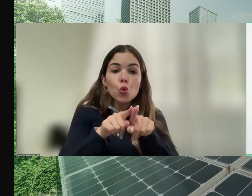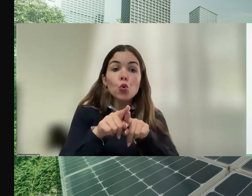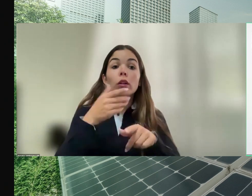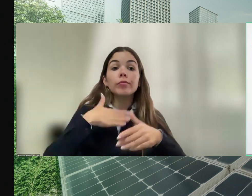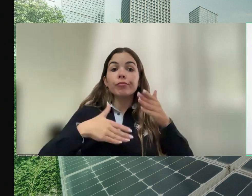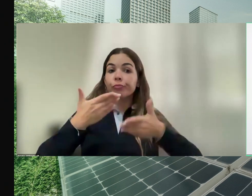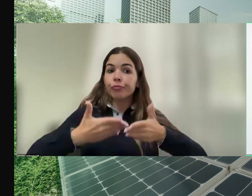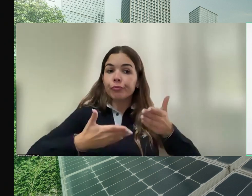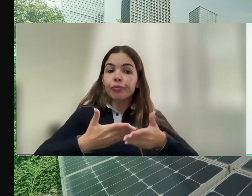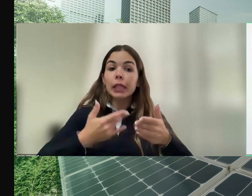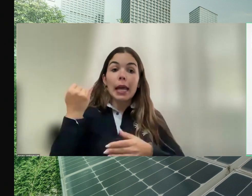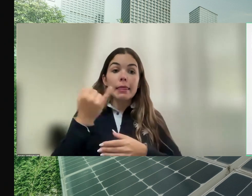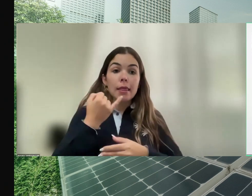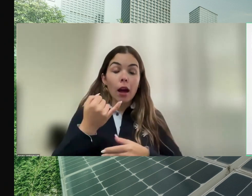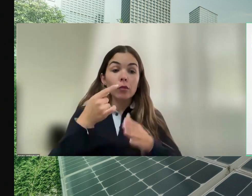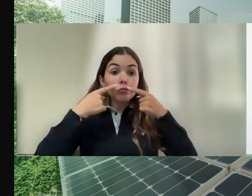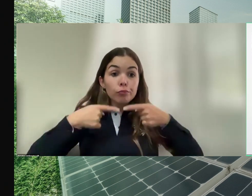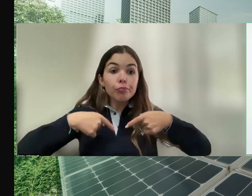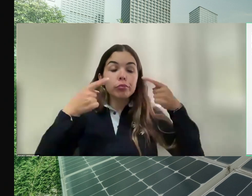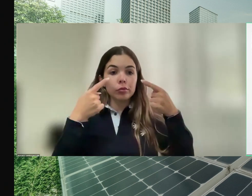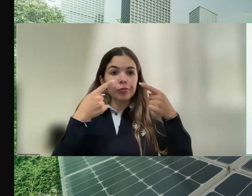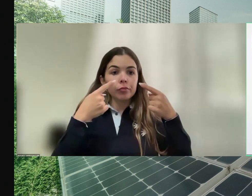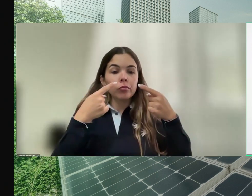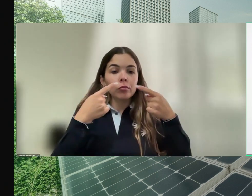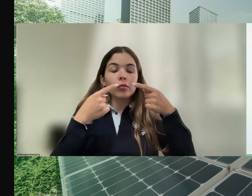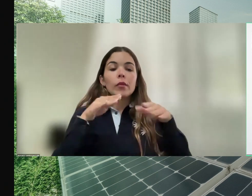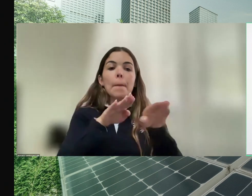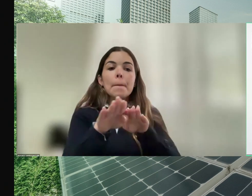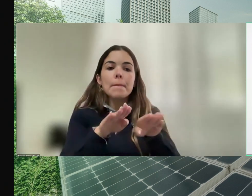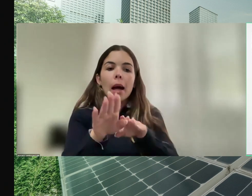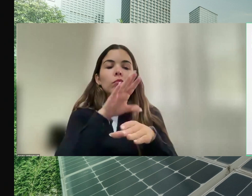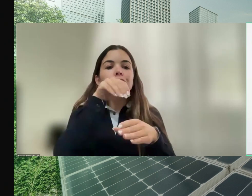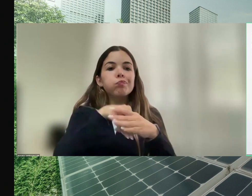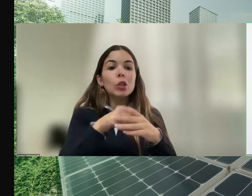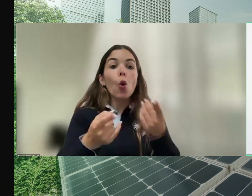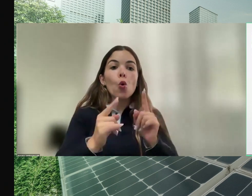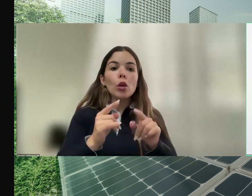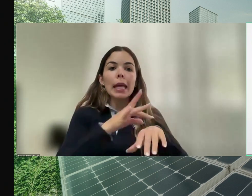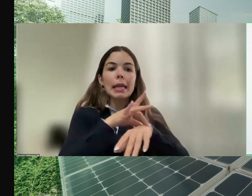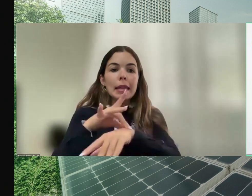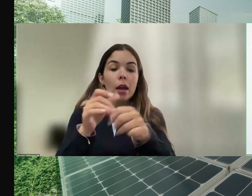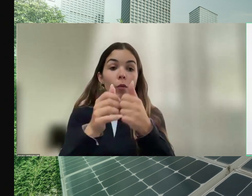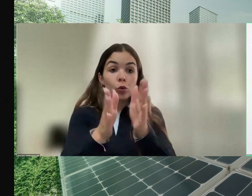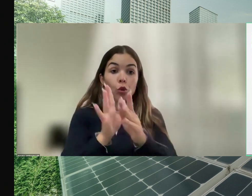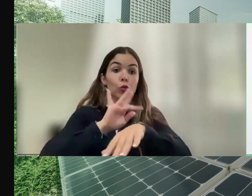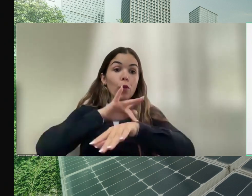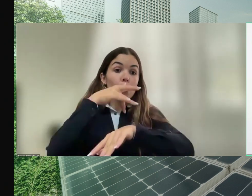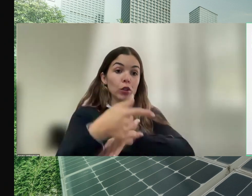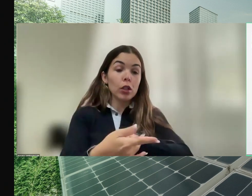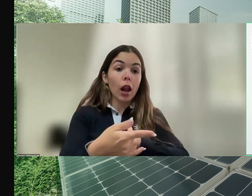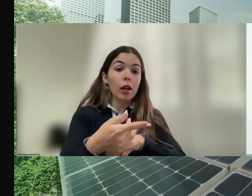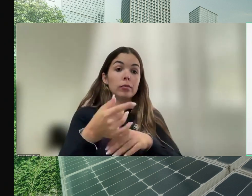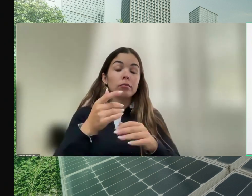nas entidades públicas, constituindo na prática um guia para todos os profissionais que o pretendem